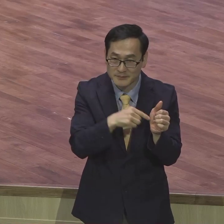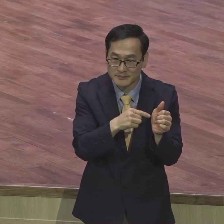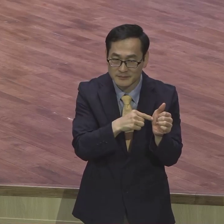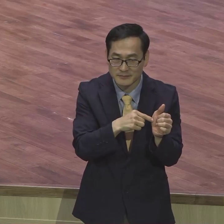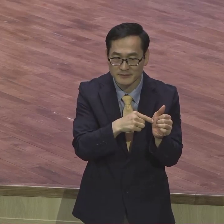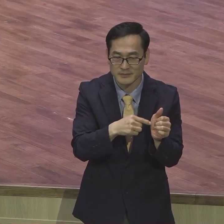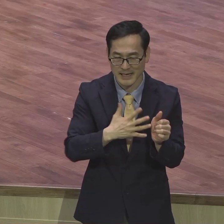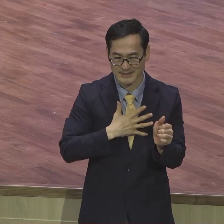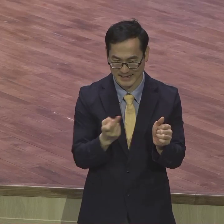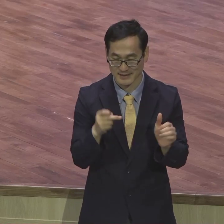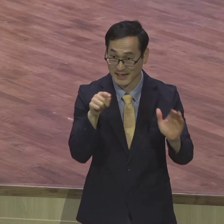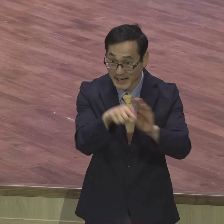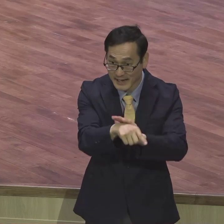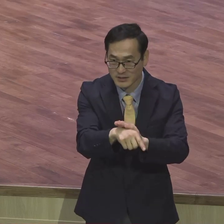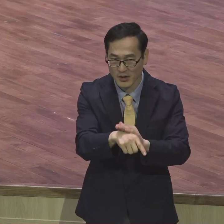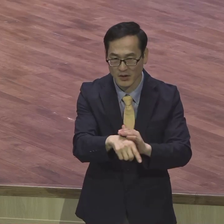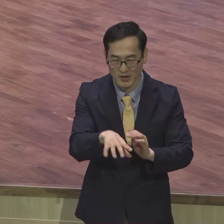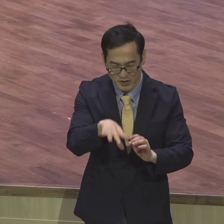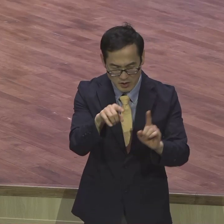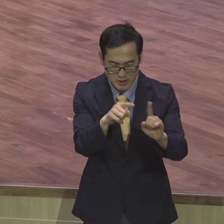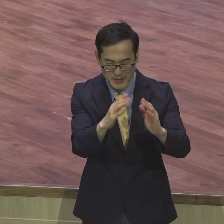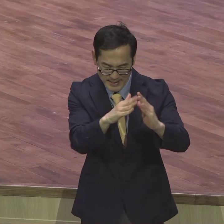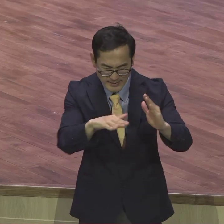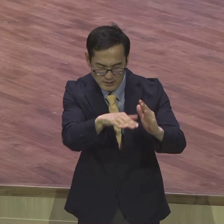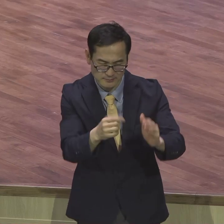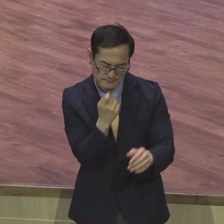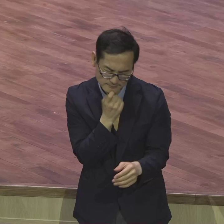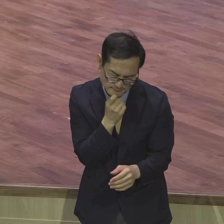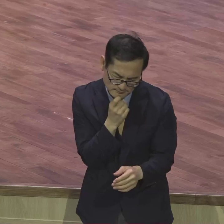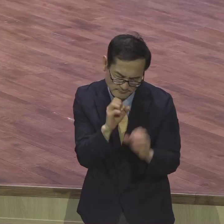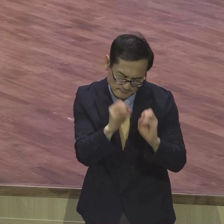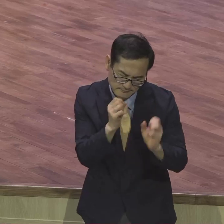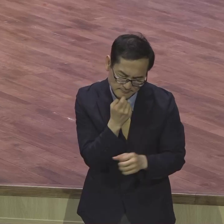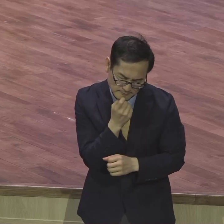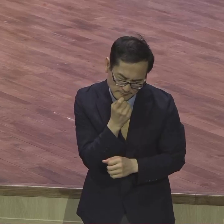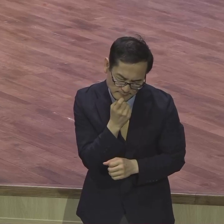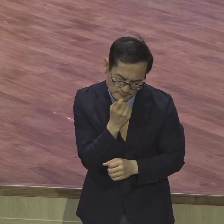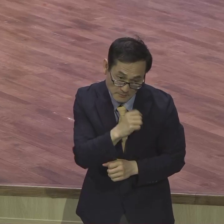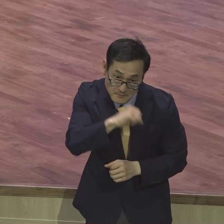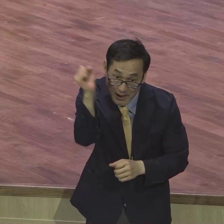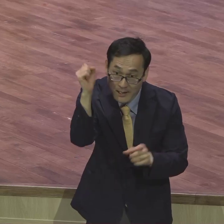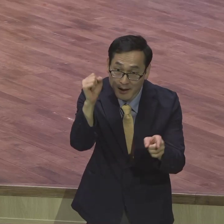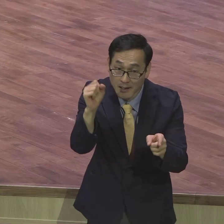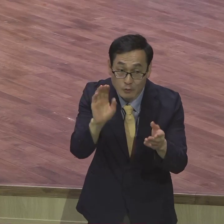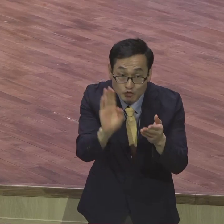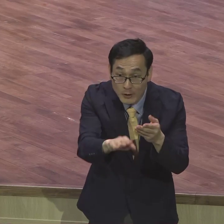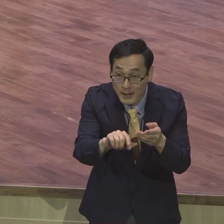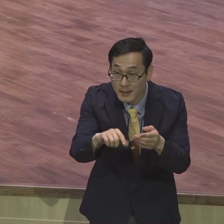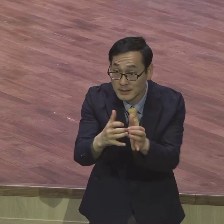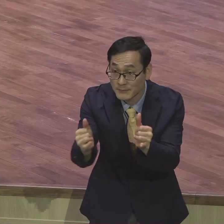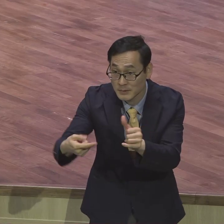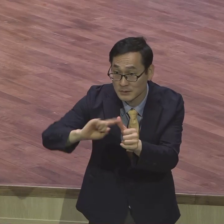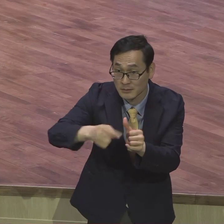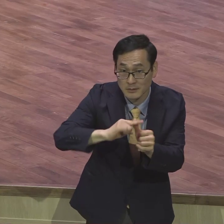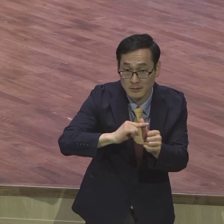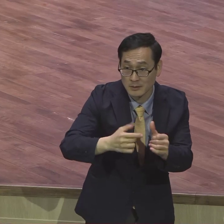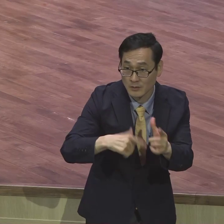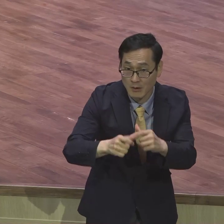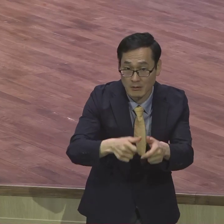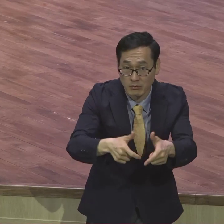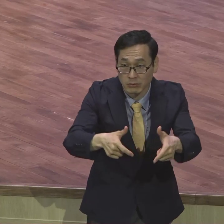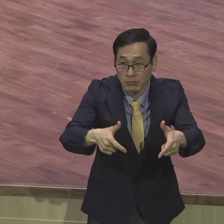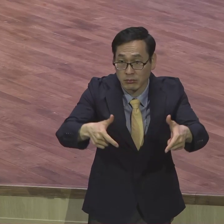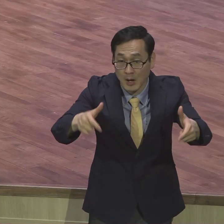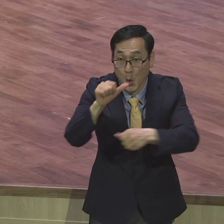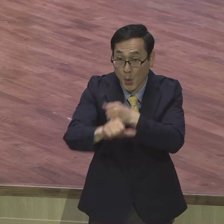한 가정을 파고들어서 그 한 가정에 말씀을 주다 보니까 사람들이 많이 모여 그 5년 동안 계속해서